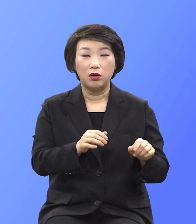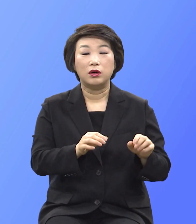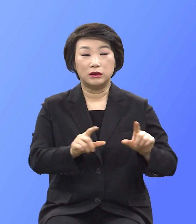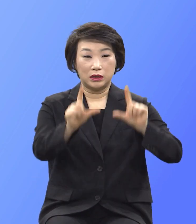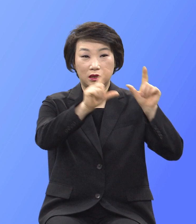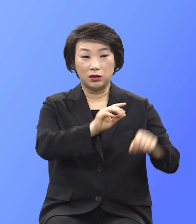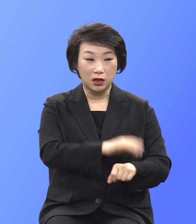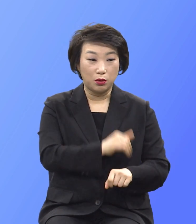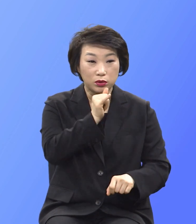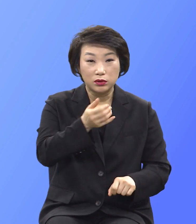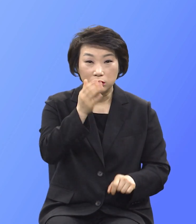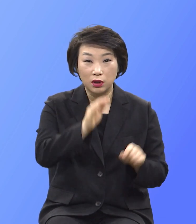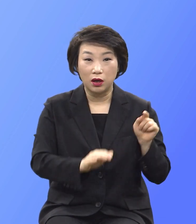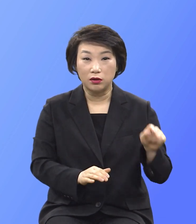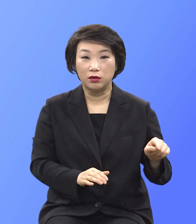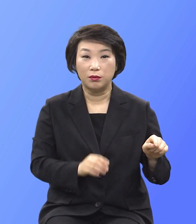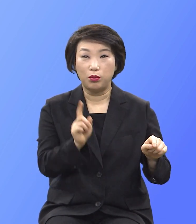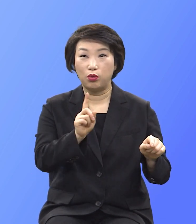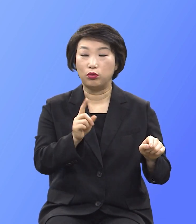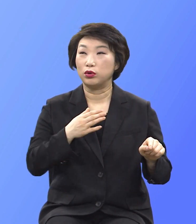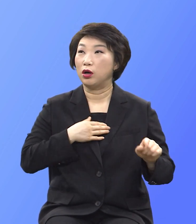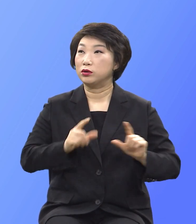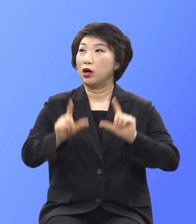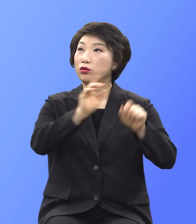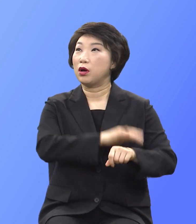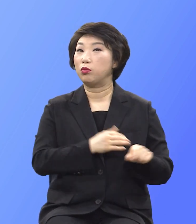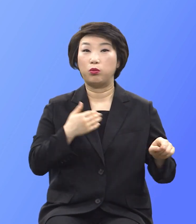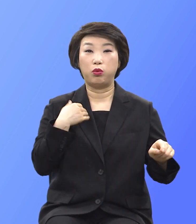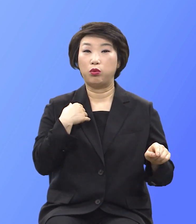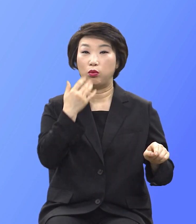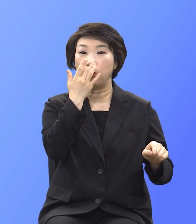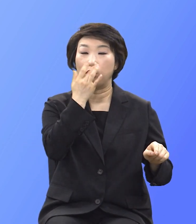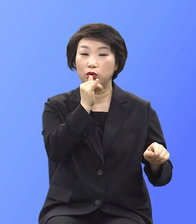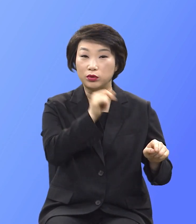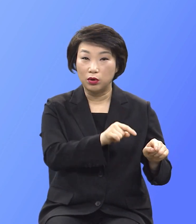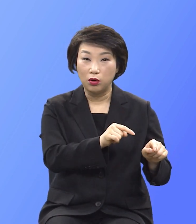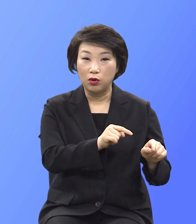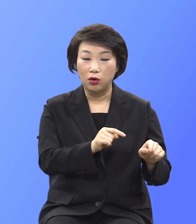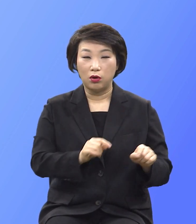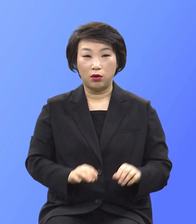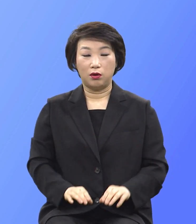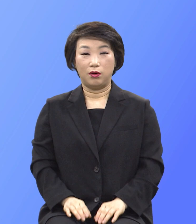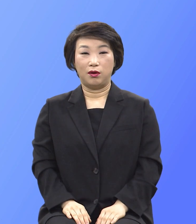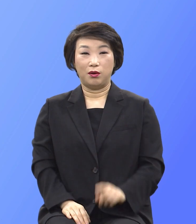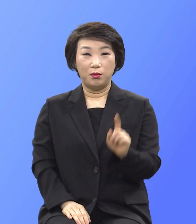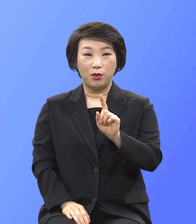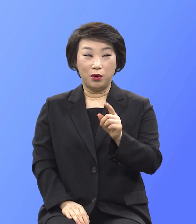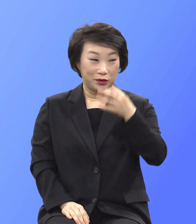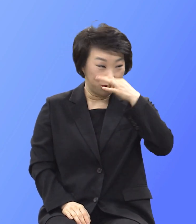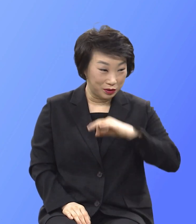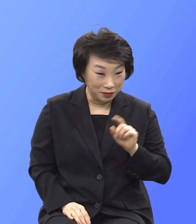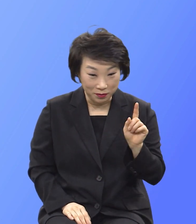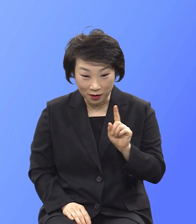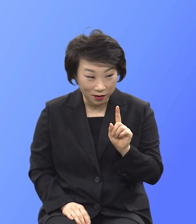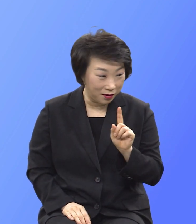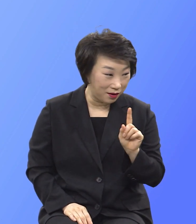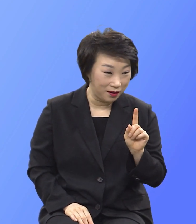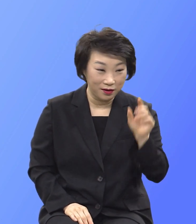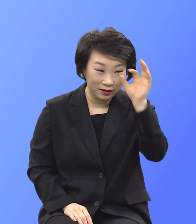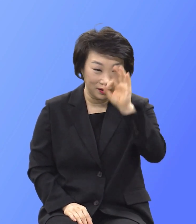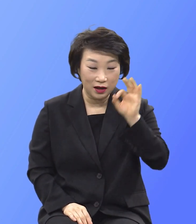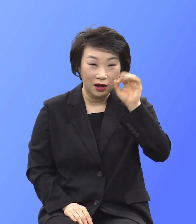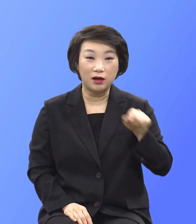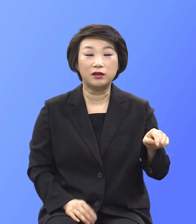잘못 살고 있으면서도 잘못 사는 줄 모르고 어딘가에가 유익이 있기 때문에